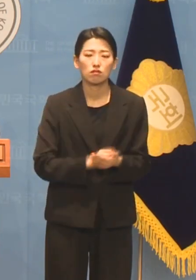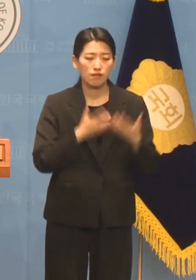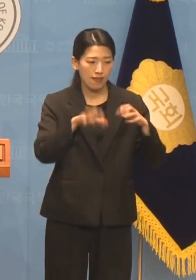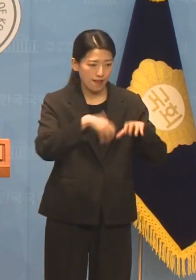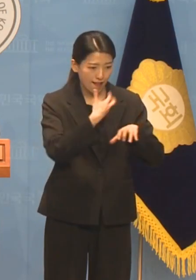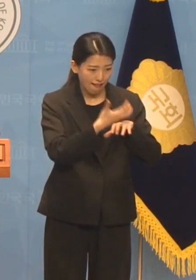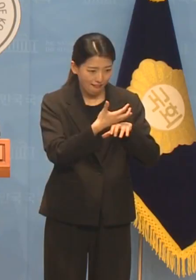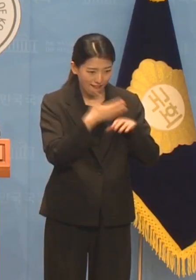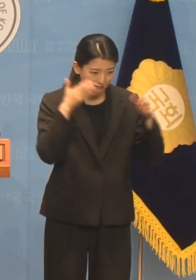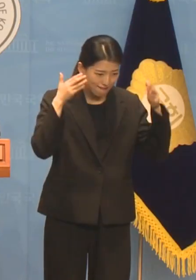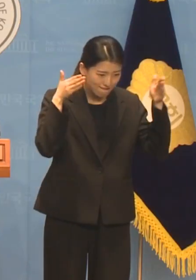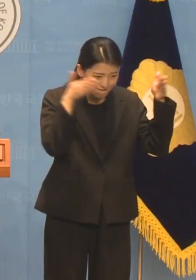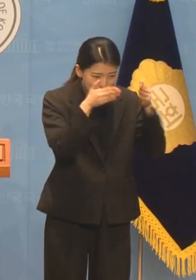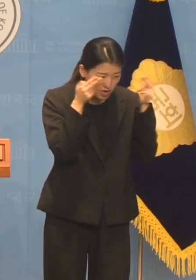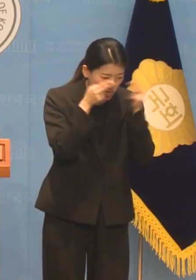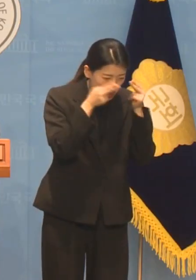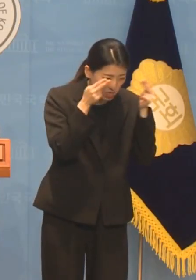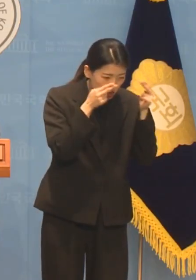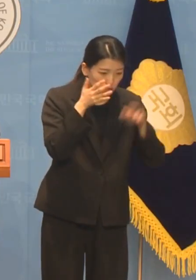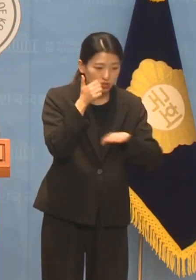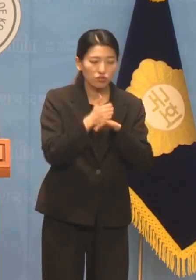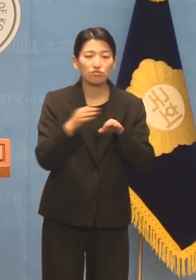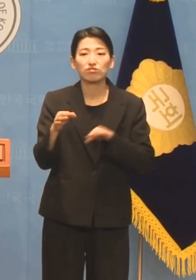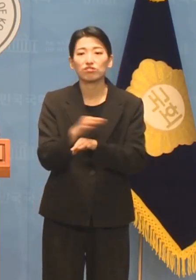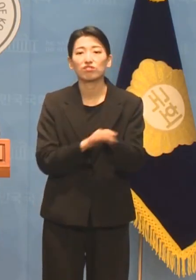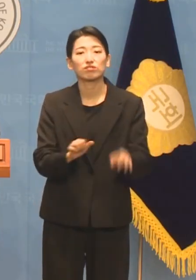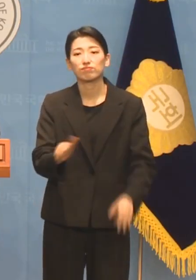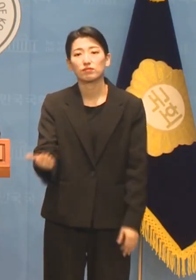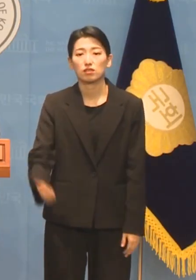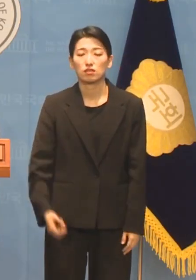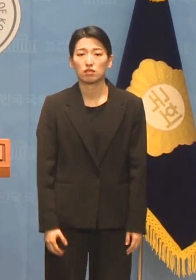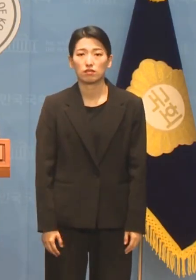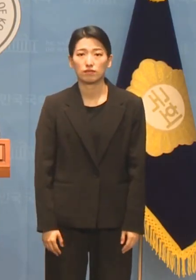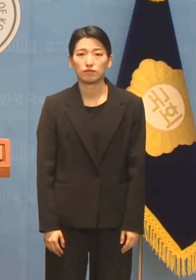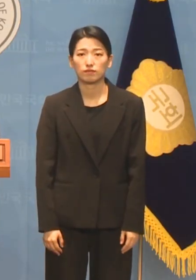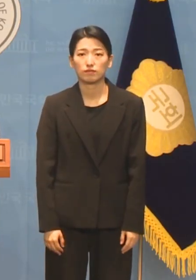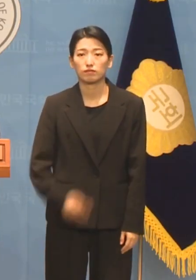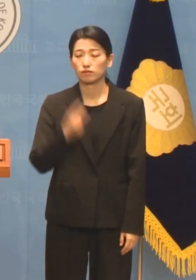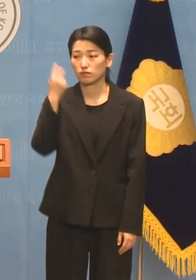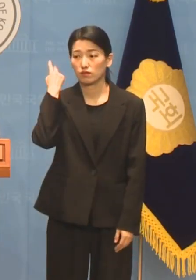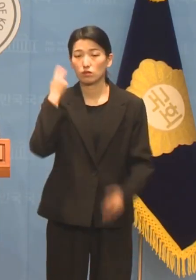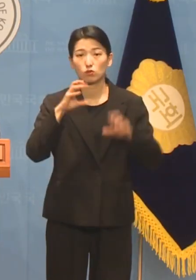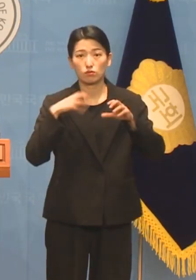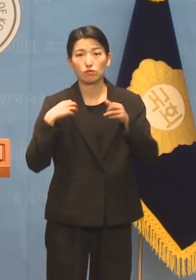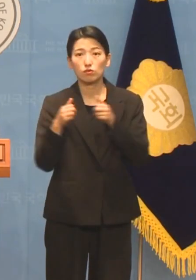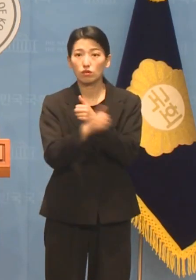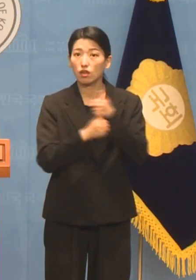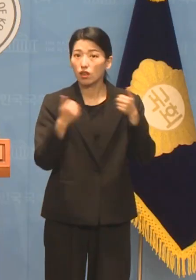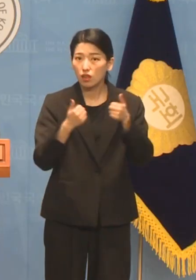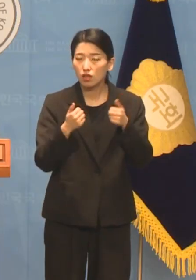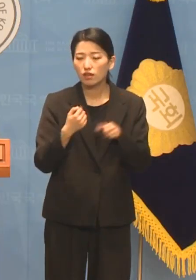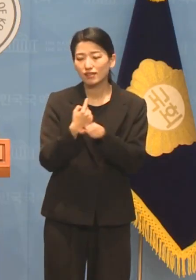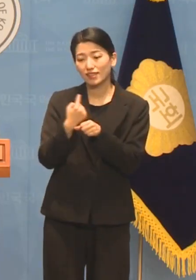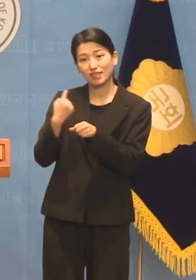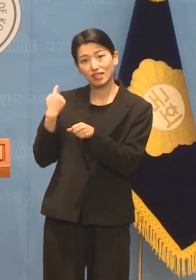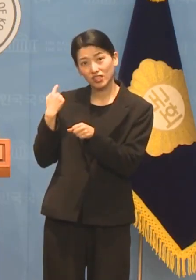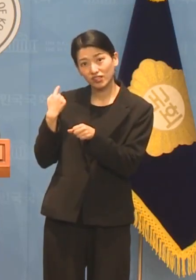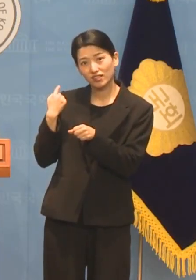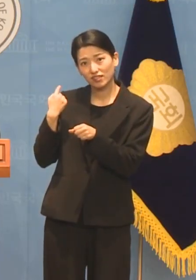정권이 경제도 다 망쳤습니다. 엊그제 국무회의에서 의결한 2024년